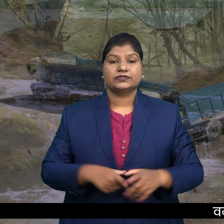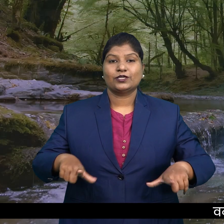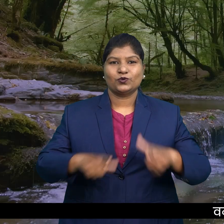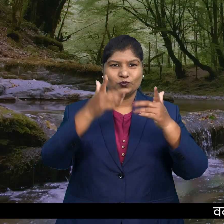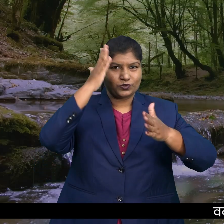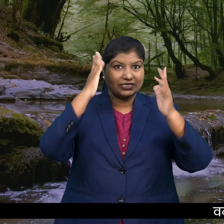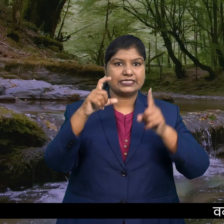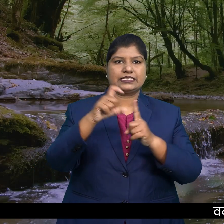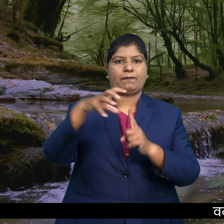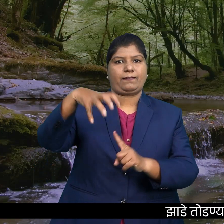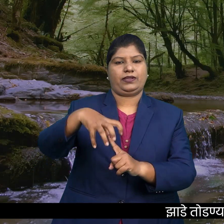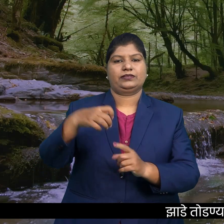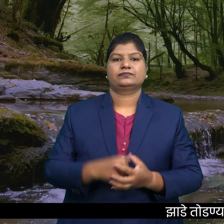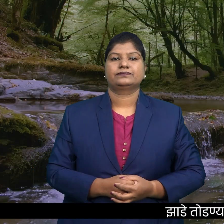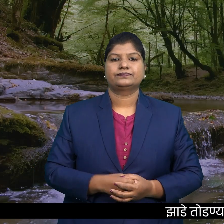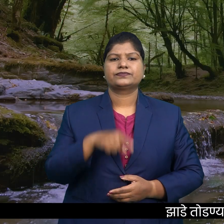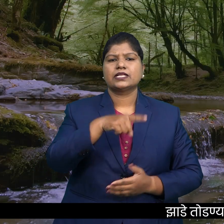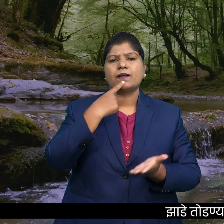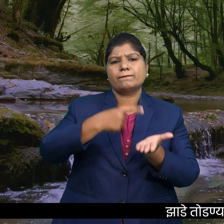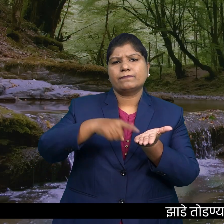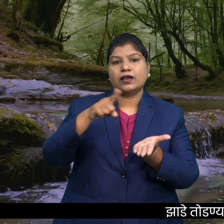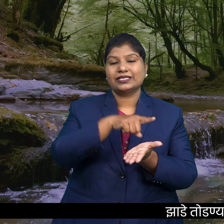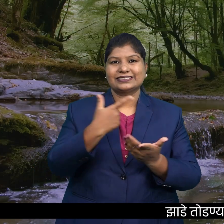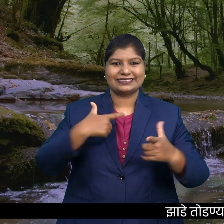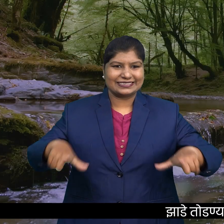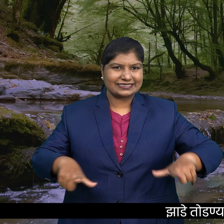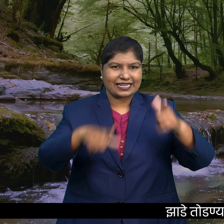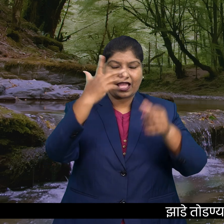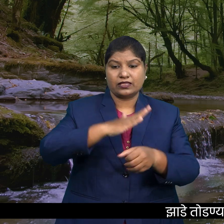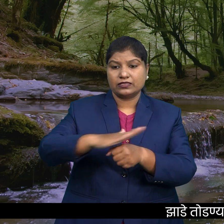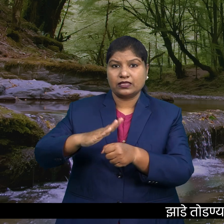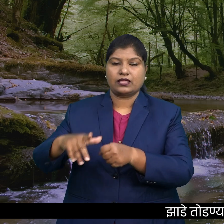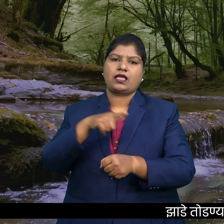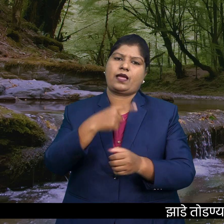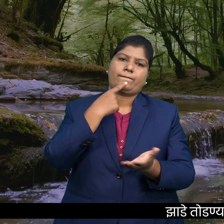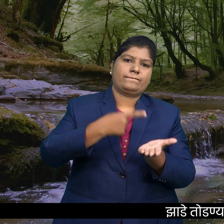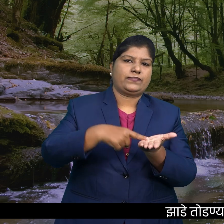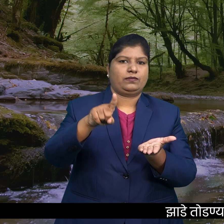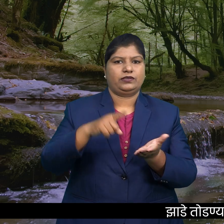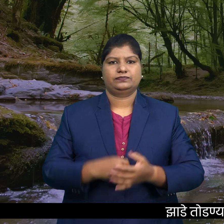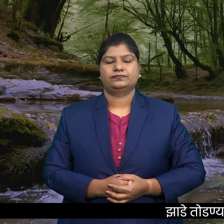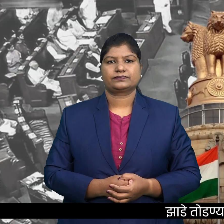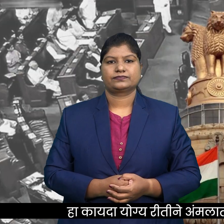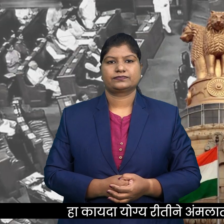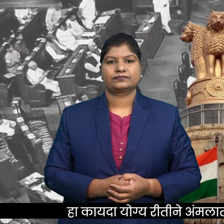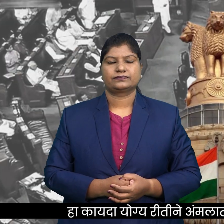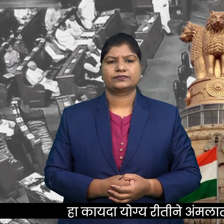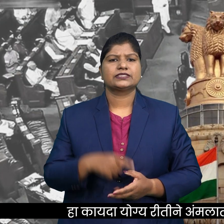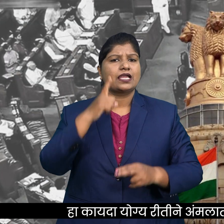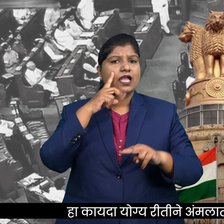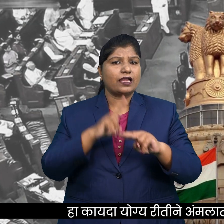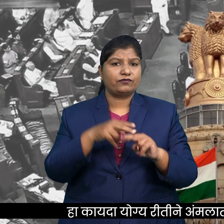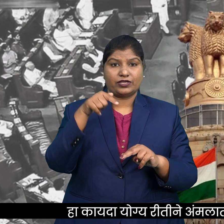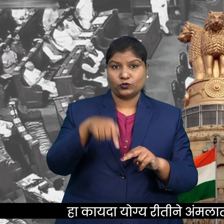वन विभाग. झाडे तोडण्यास परवानगी देणे. हा